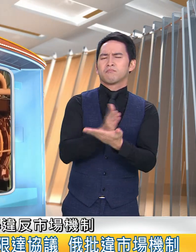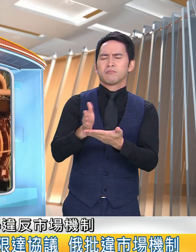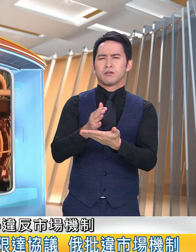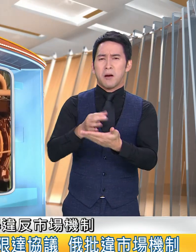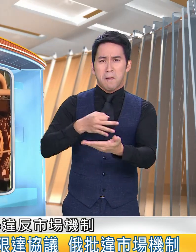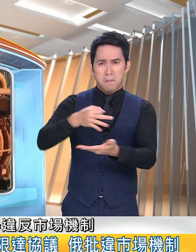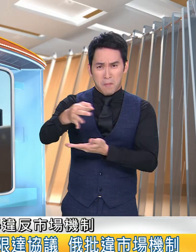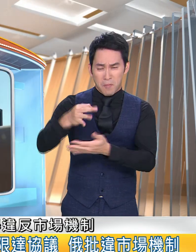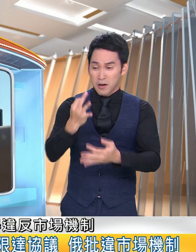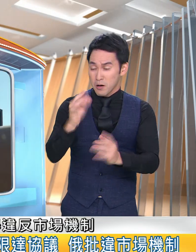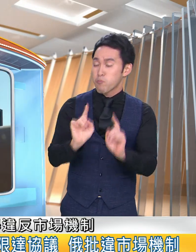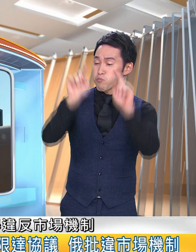了市场机制。